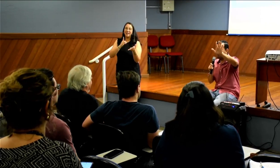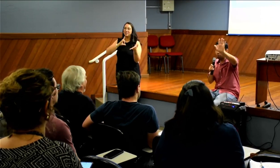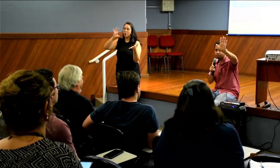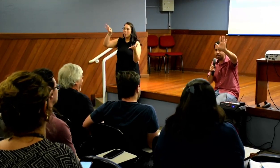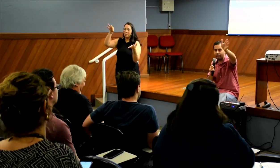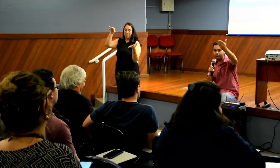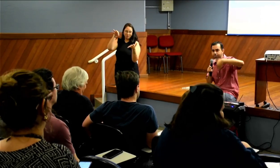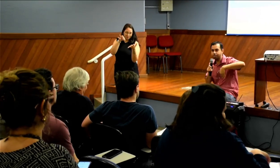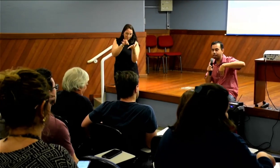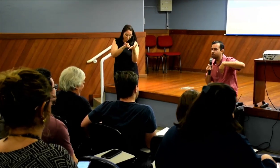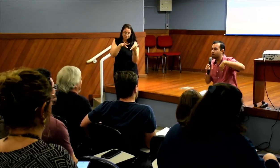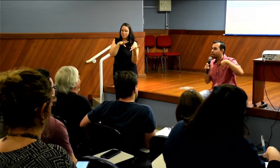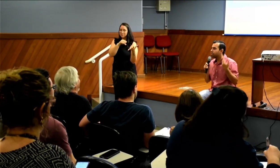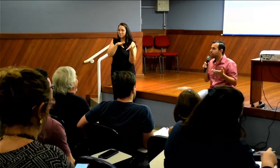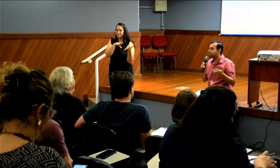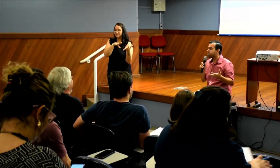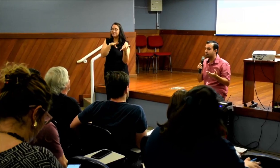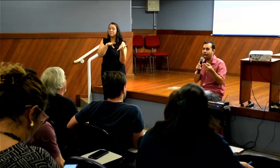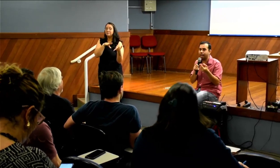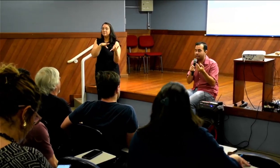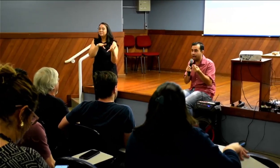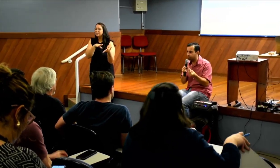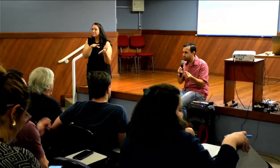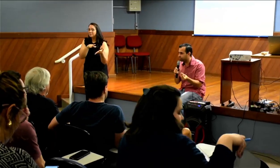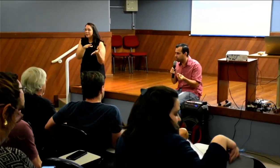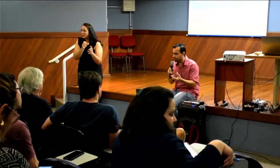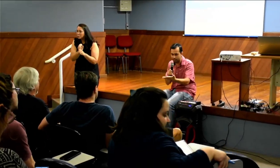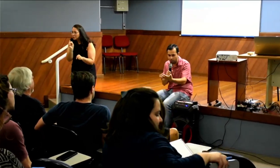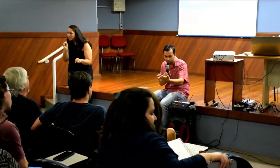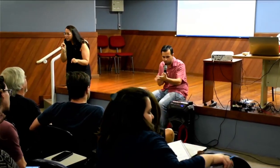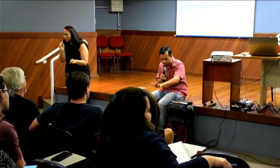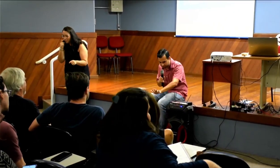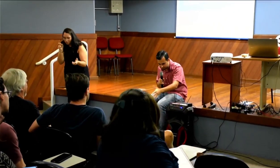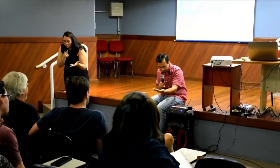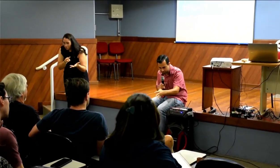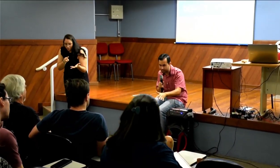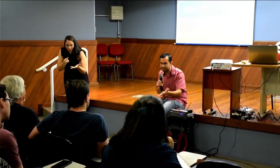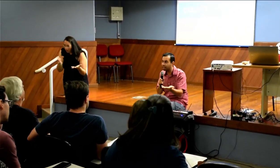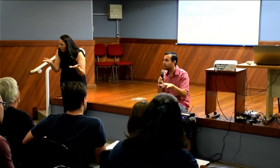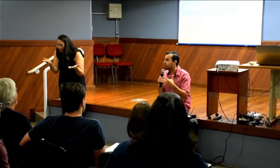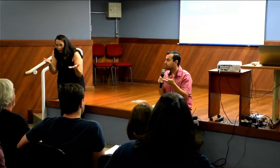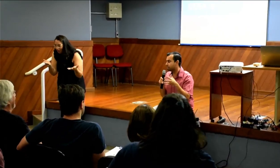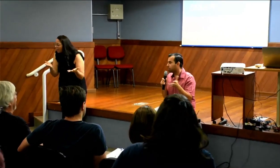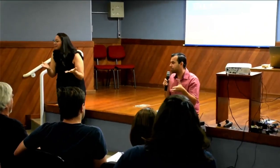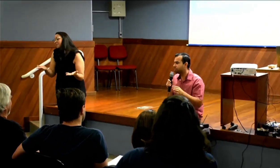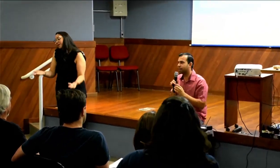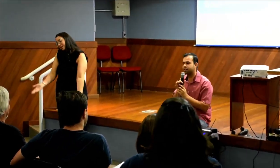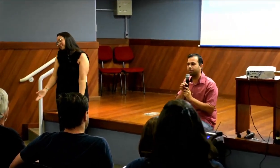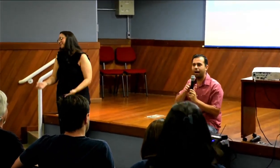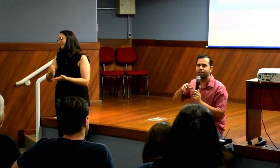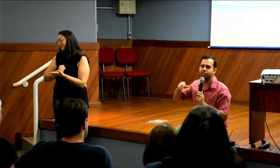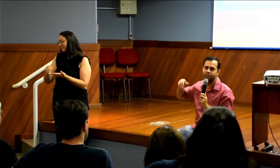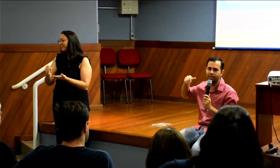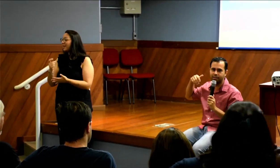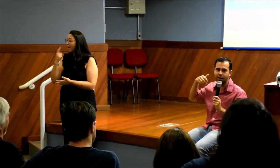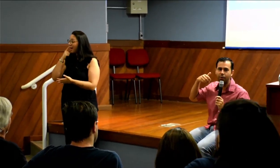Digitalizou a mosca lá e digitalizou. Gente, é só assim, é impossível, né? Porque você olha para o documento e você põe assim, mas só para a gente ver. Vocês vão